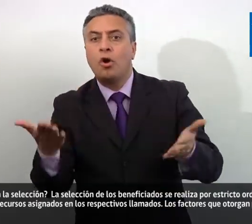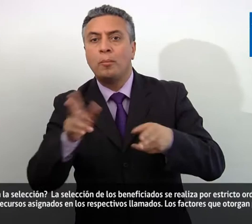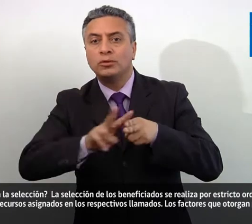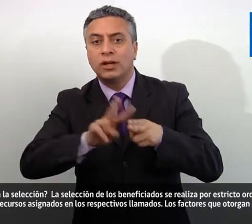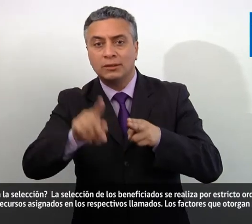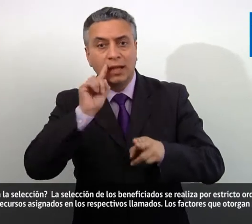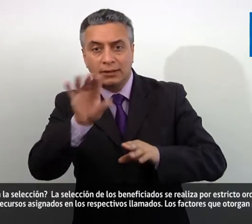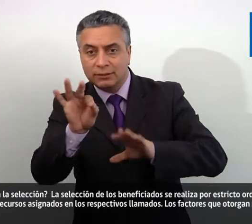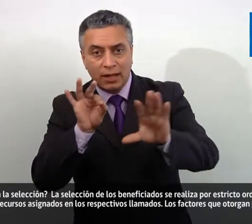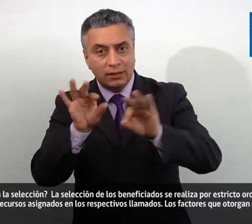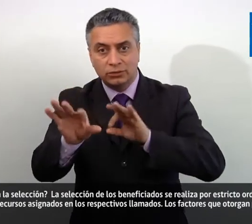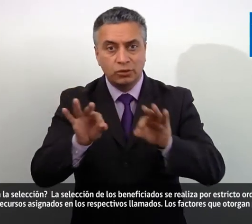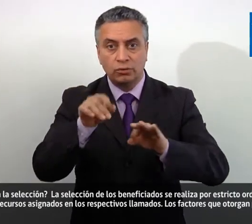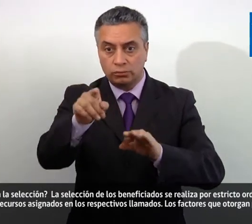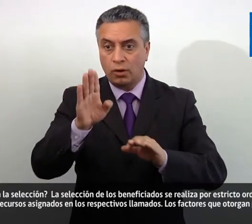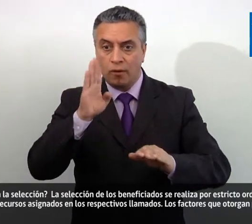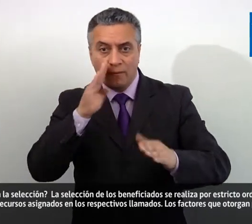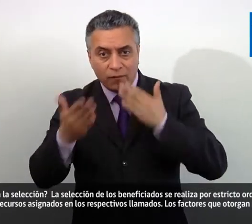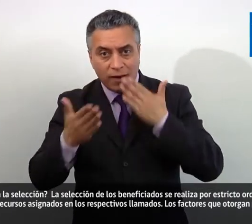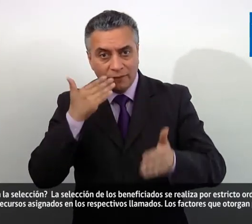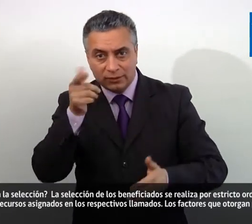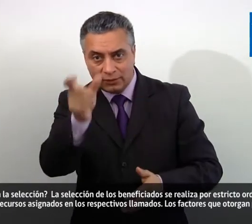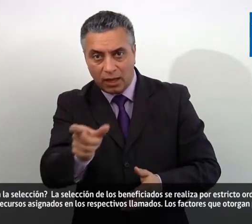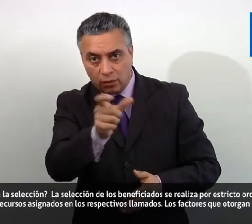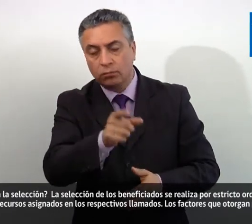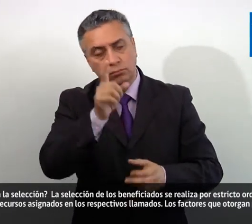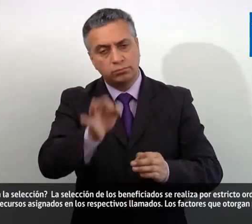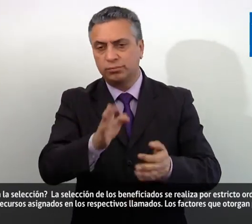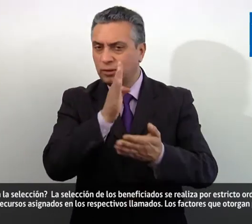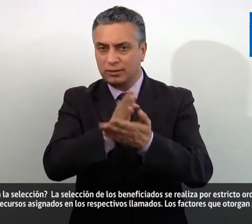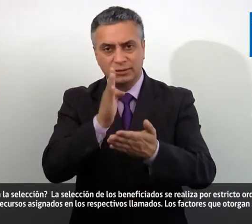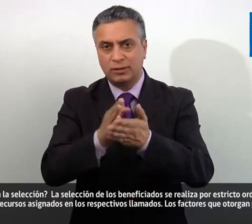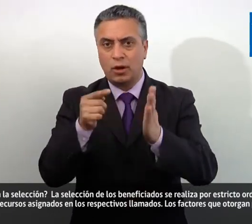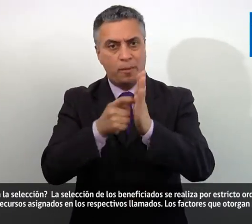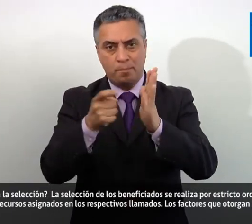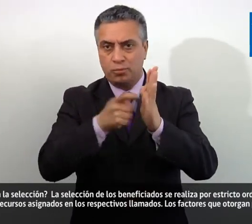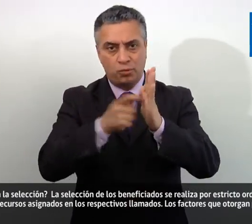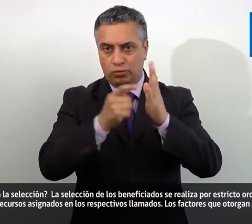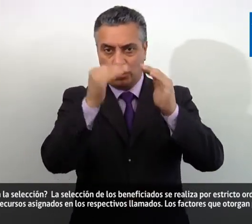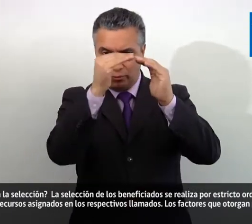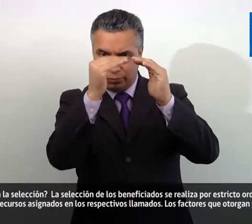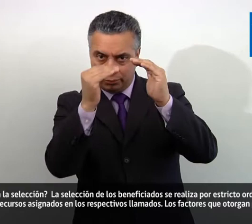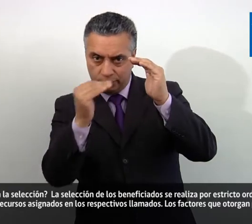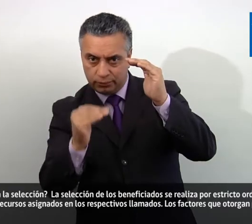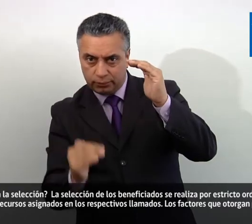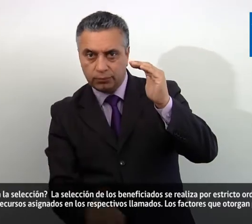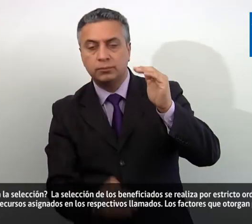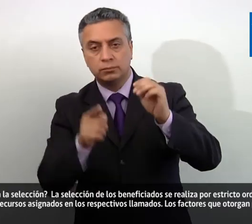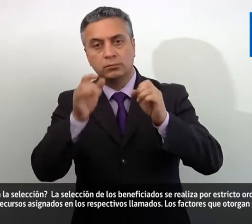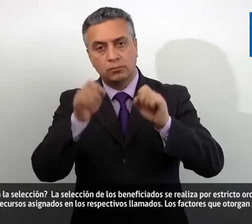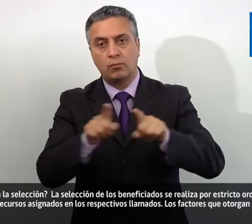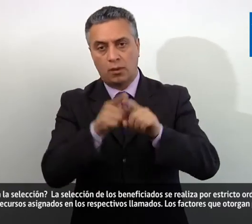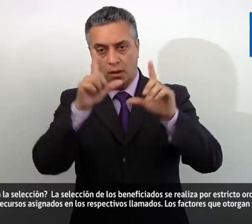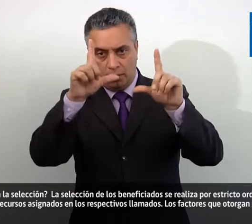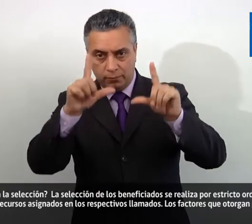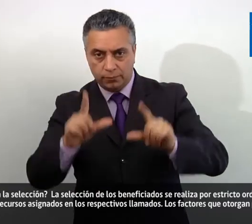¿Cómo se efectúa la selección? La selección de los beneficiados se realiza por estricto orden de puntaje hasta agotar los